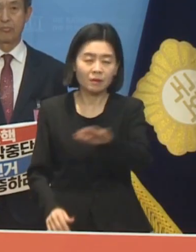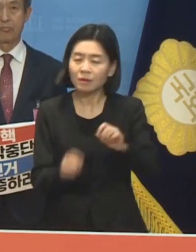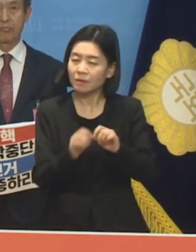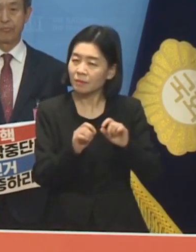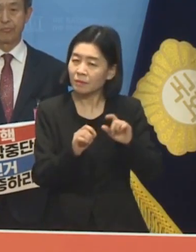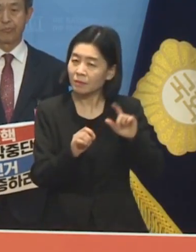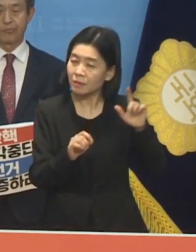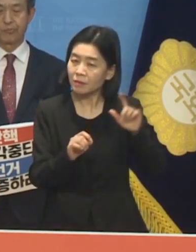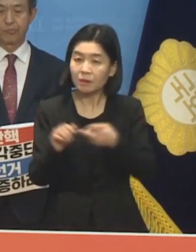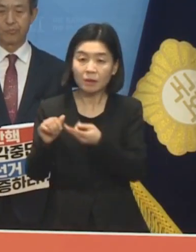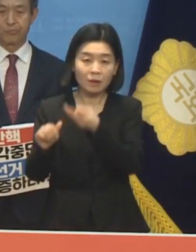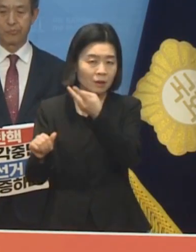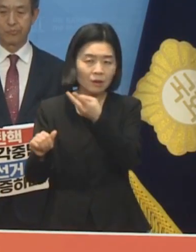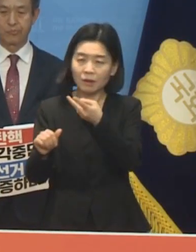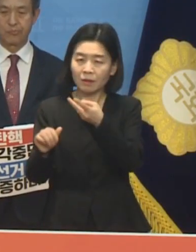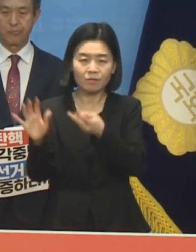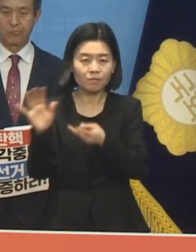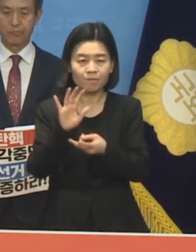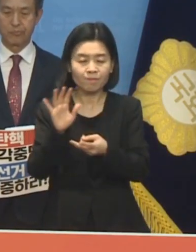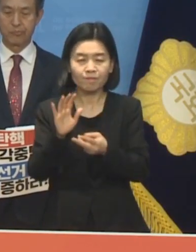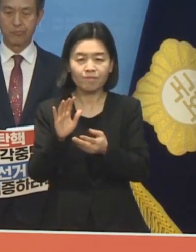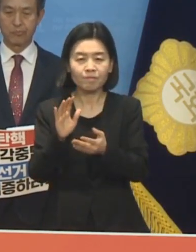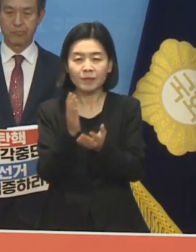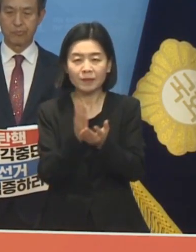탄핵이 부당하다. 그래서